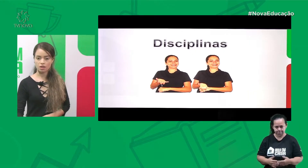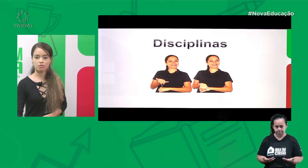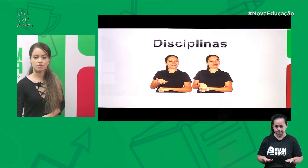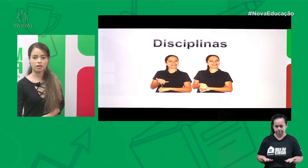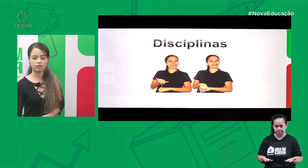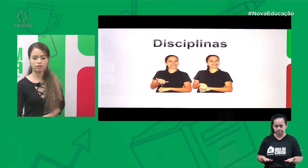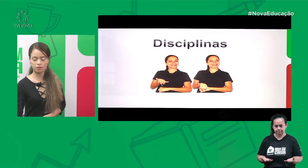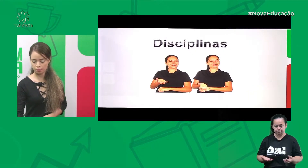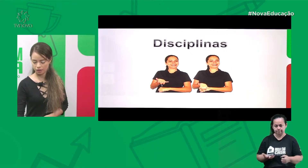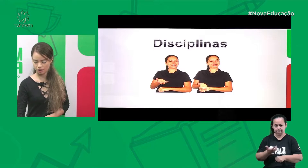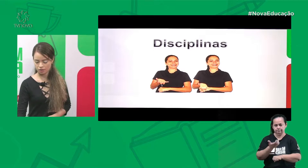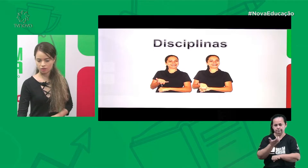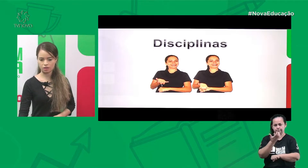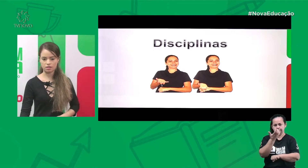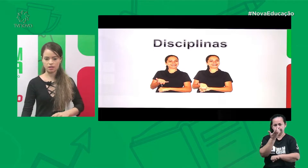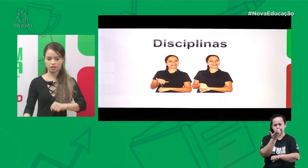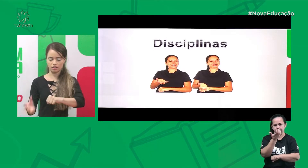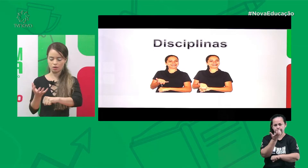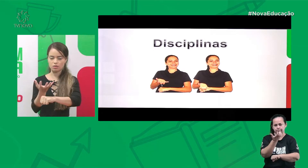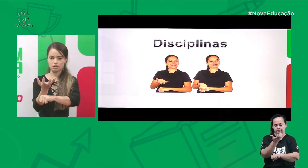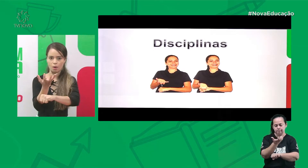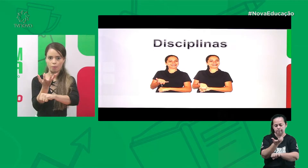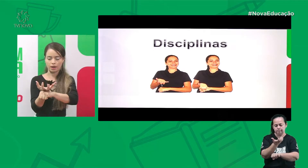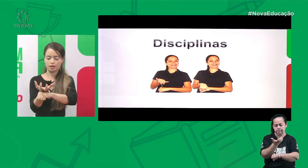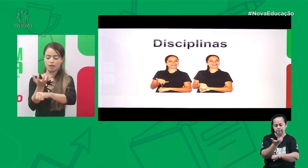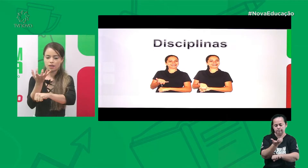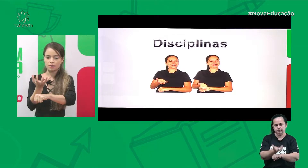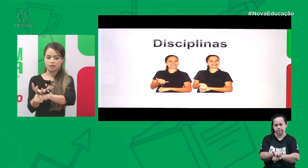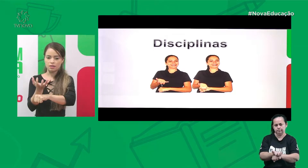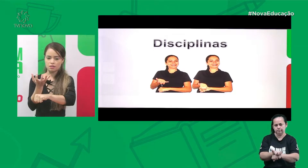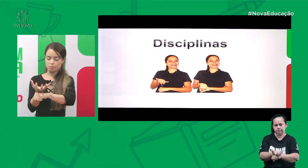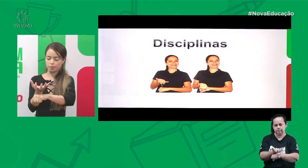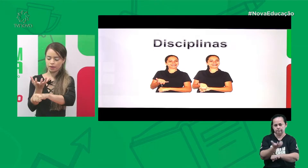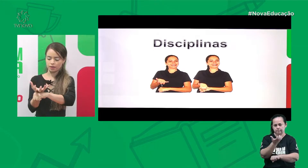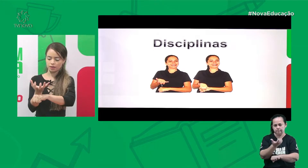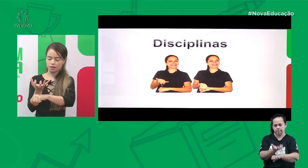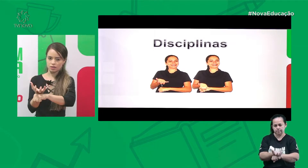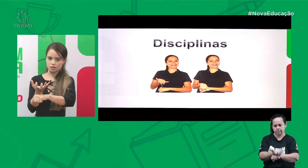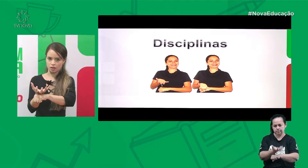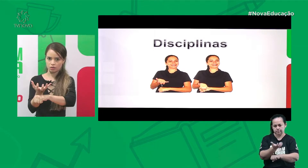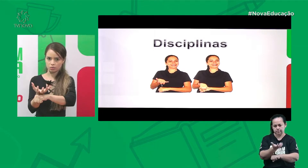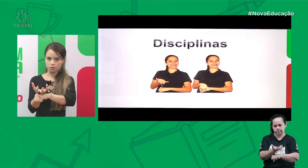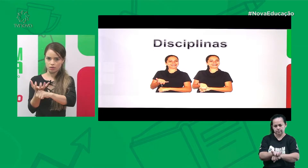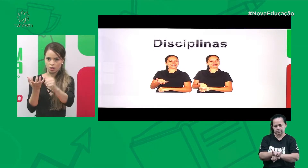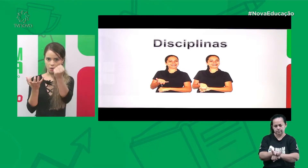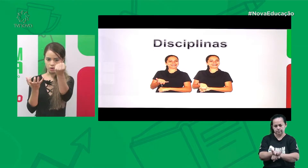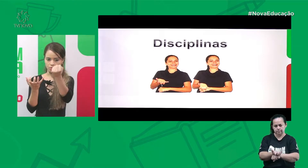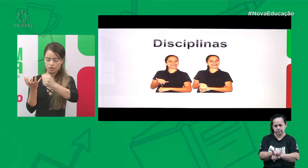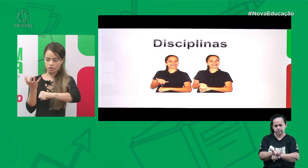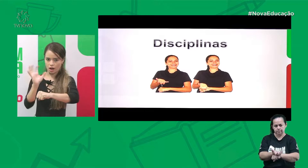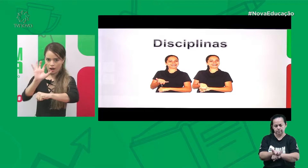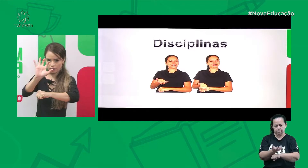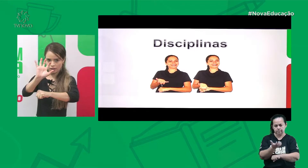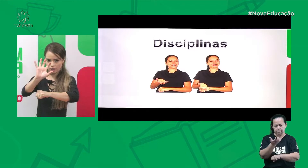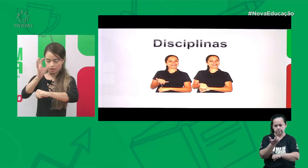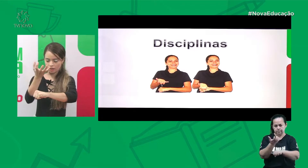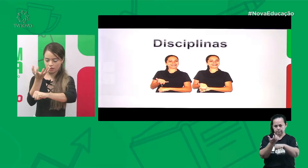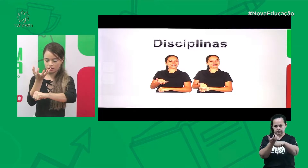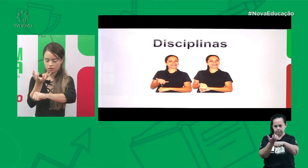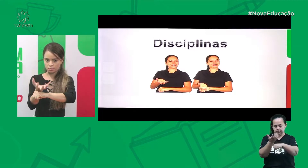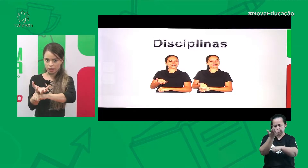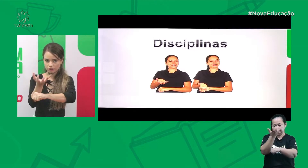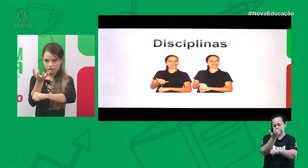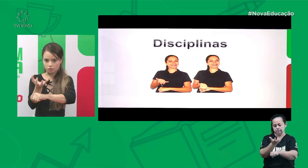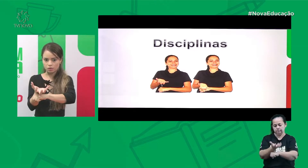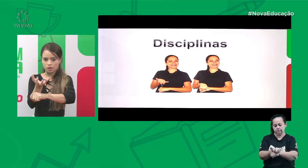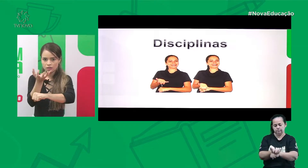Vamos revisar as disciplinas. Esse daqui é o sinal para disciplinas, certo? A mão fechada e essa daqui